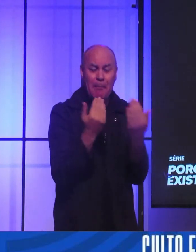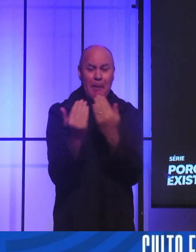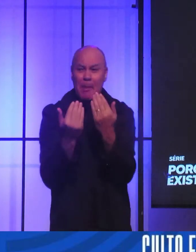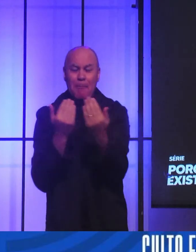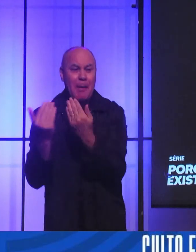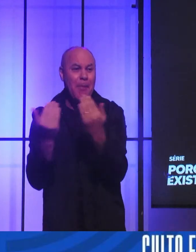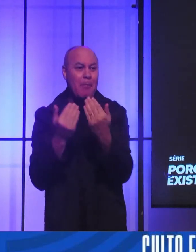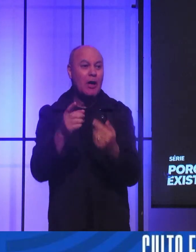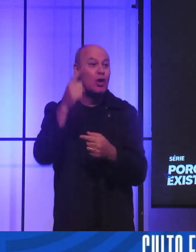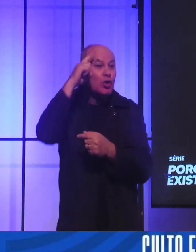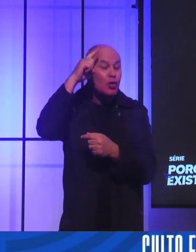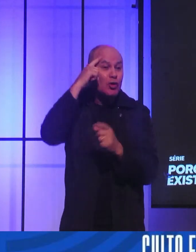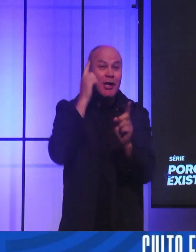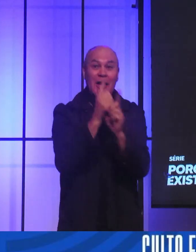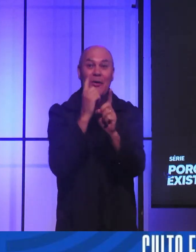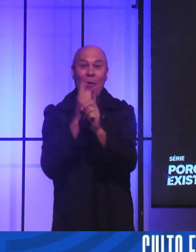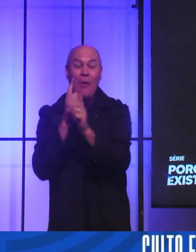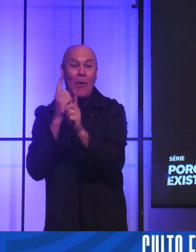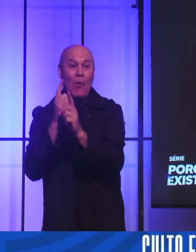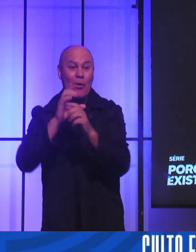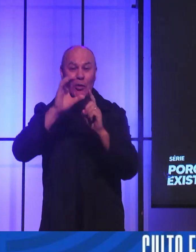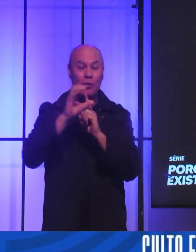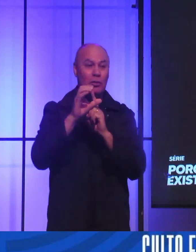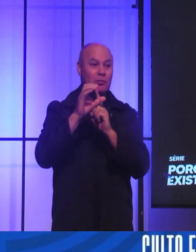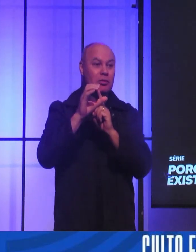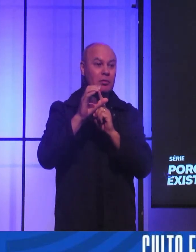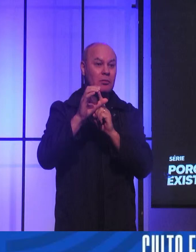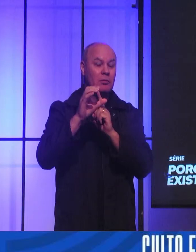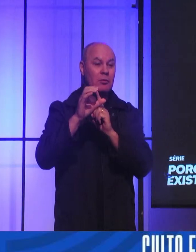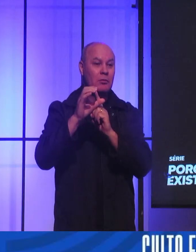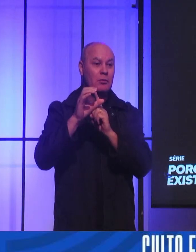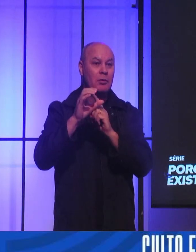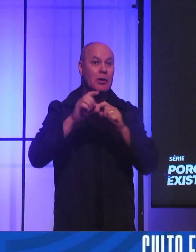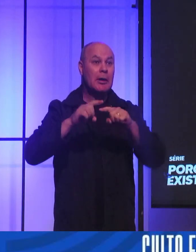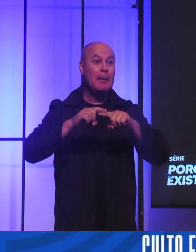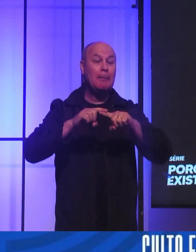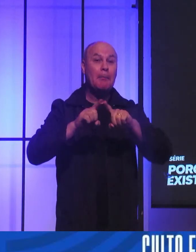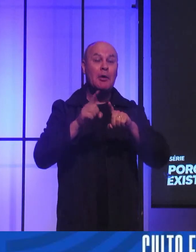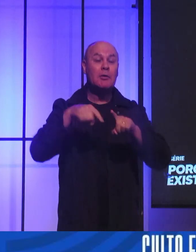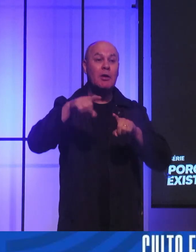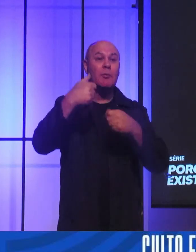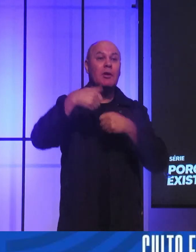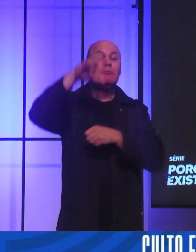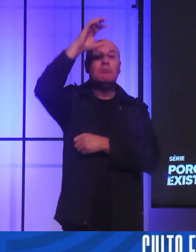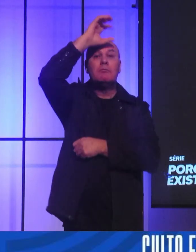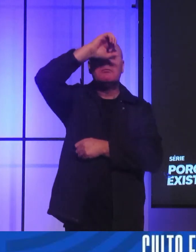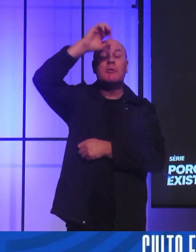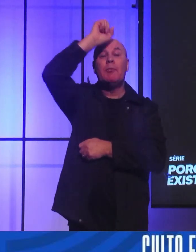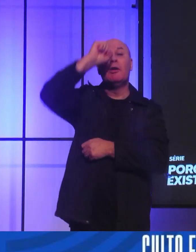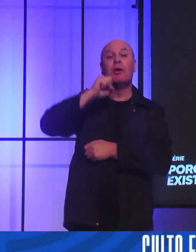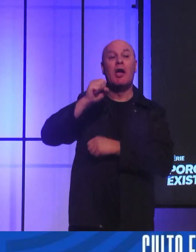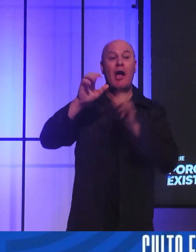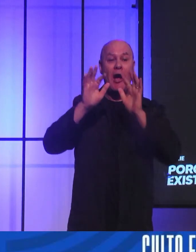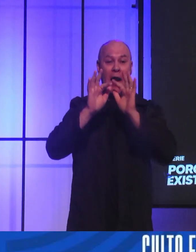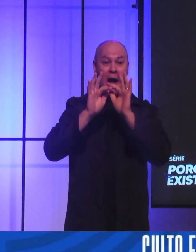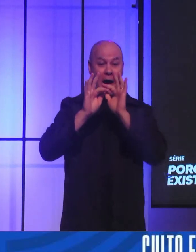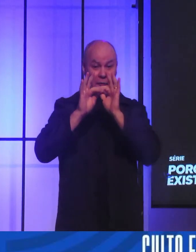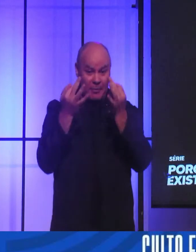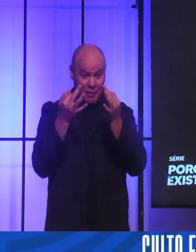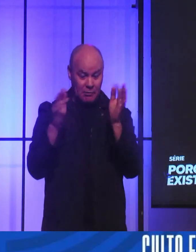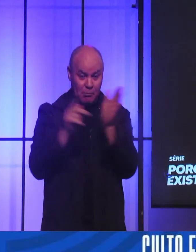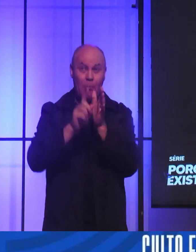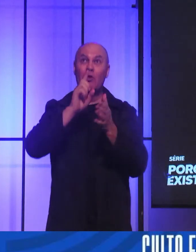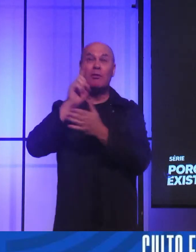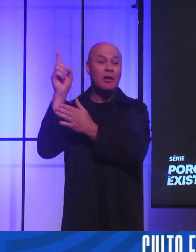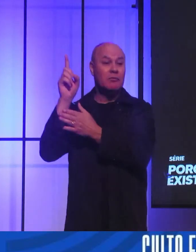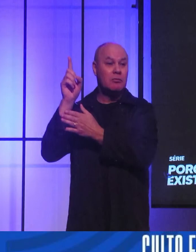uma amizade, mas esse não é o propósito de ser da família de Deus. Então a verdade é